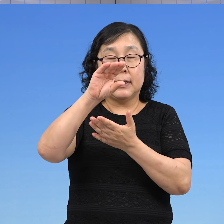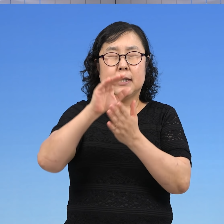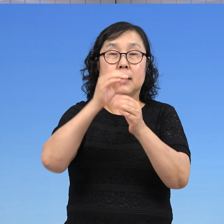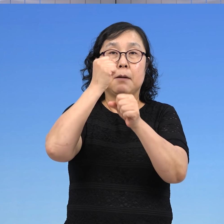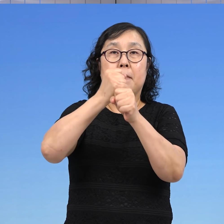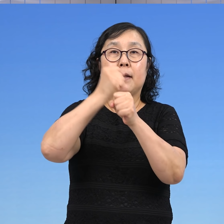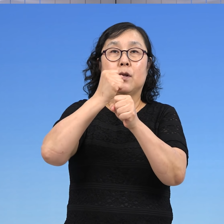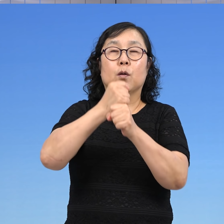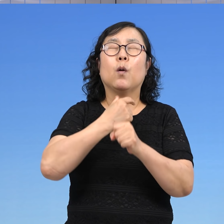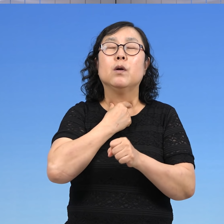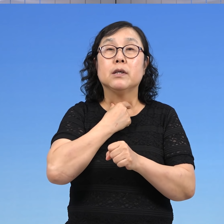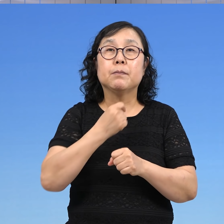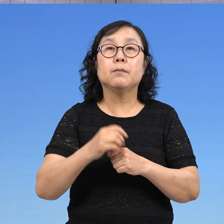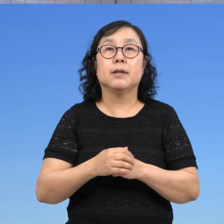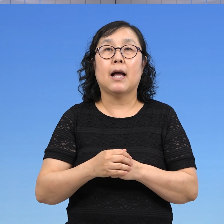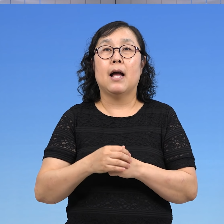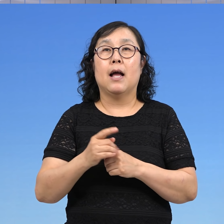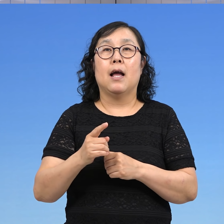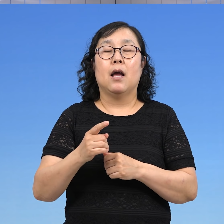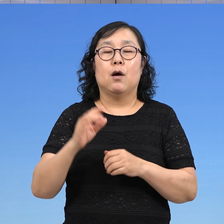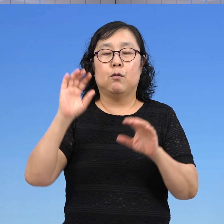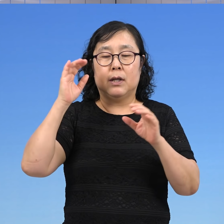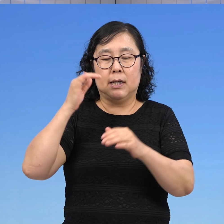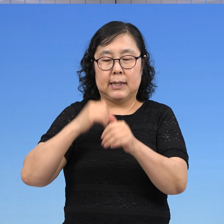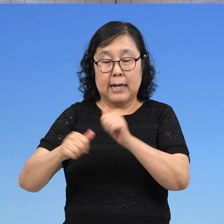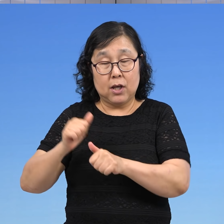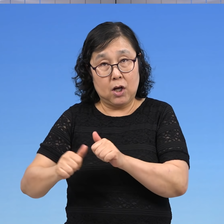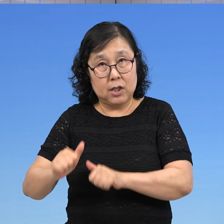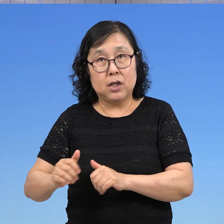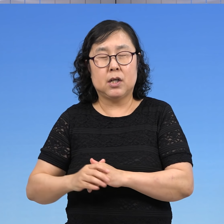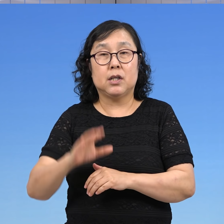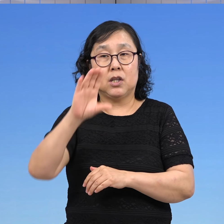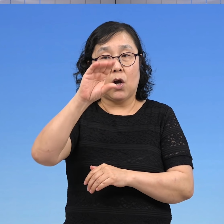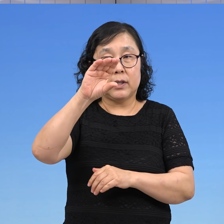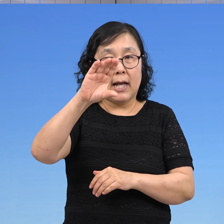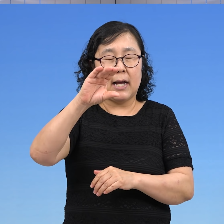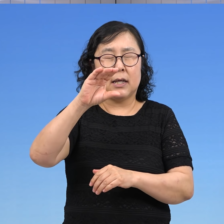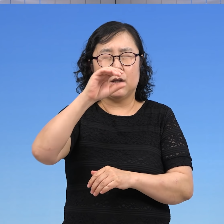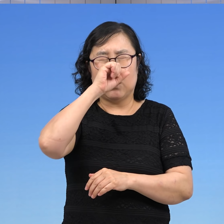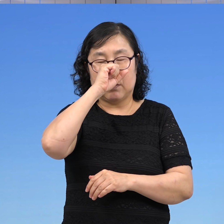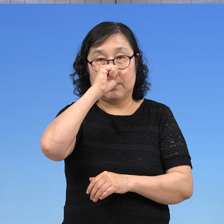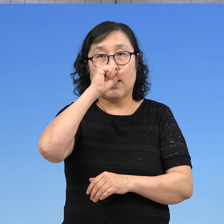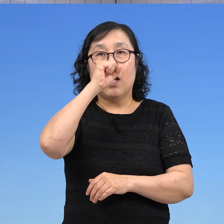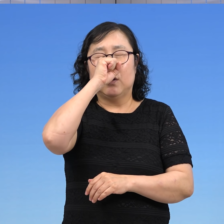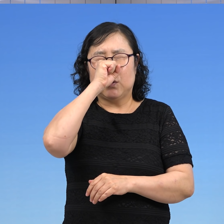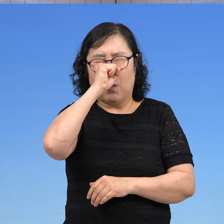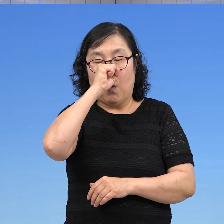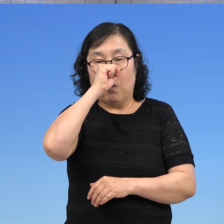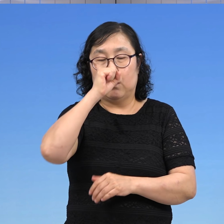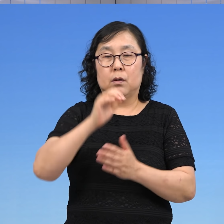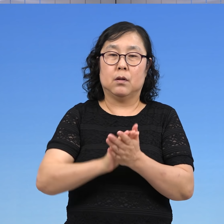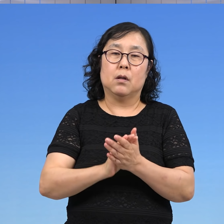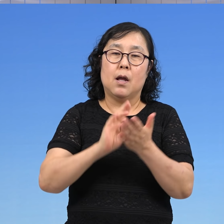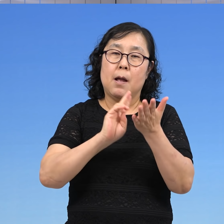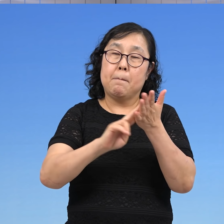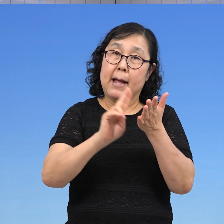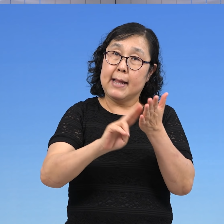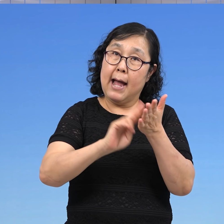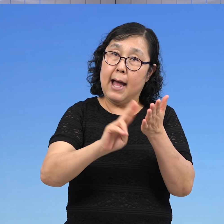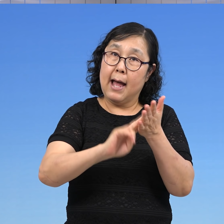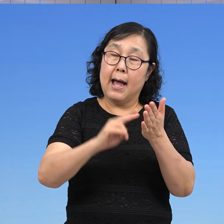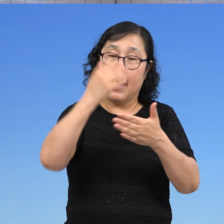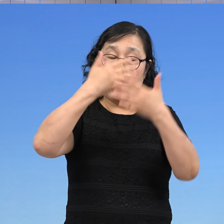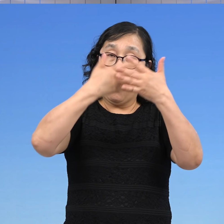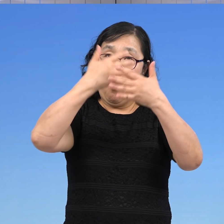요즘은 다음 세대의 우리 아이들은 그 영상 세대라 그러지 않습니까 아주 좋은 영상을 많아 영화를